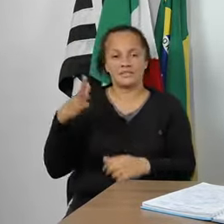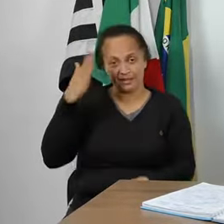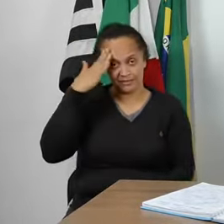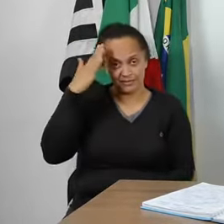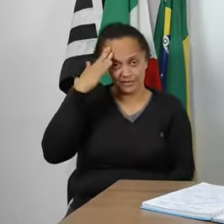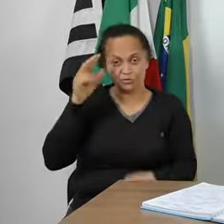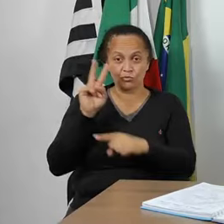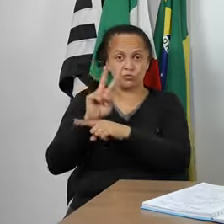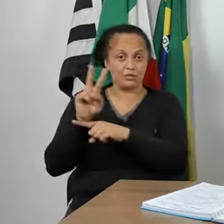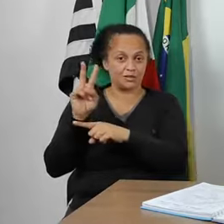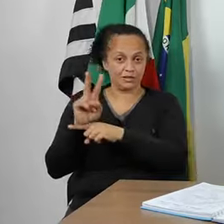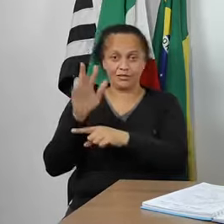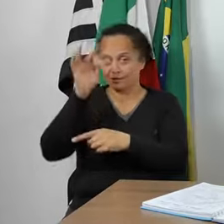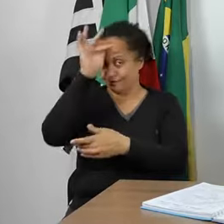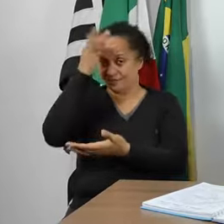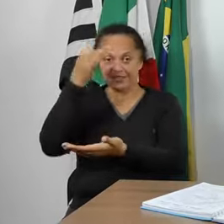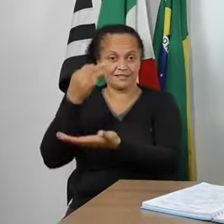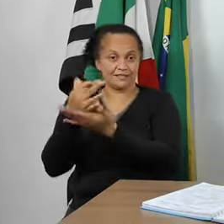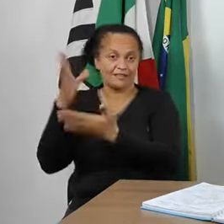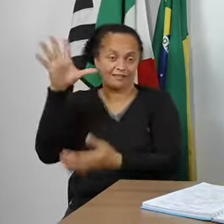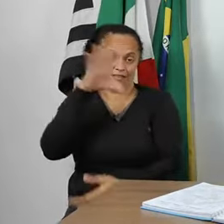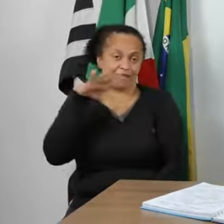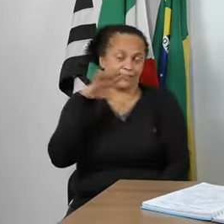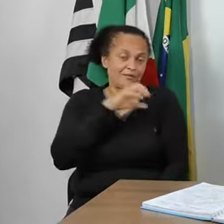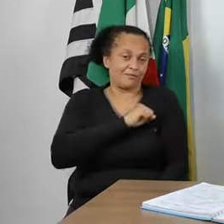fidelidade de Deus, e a gente consegue